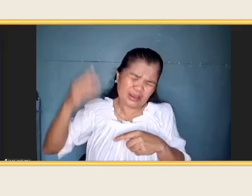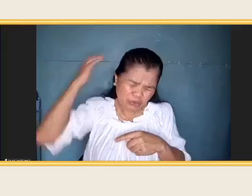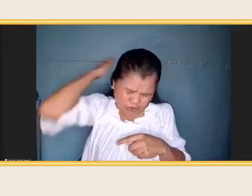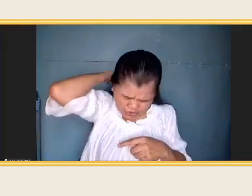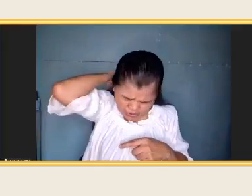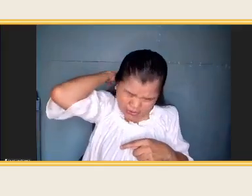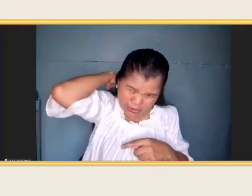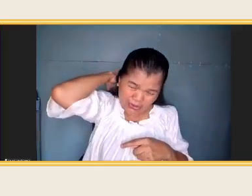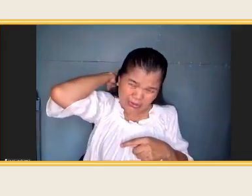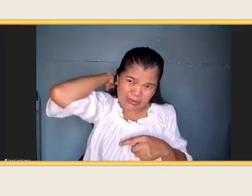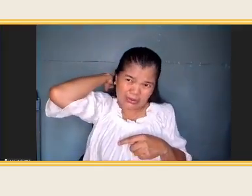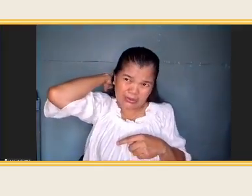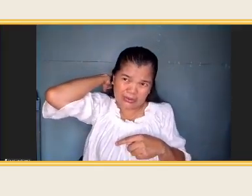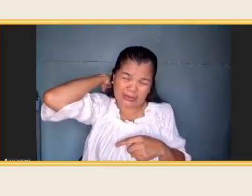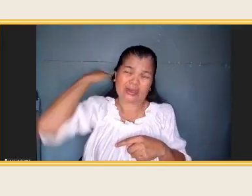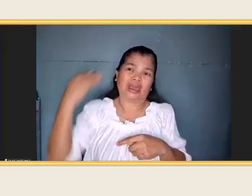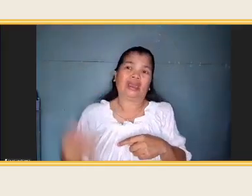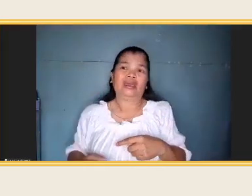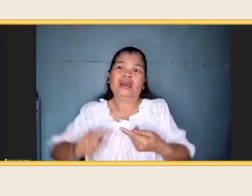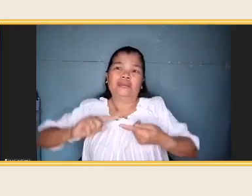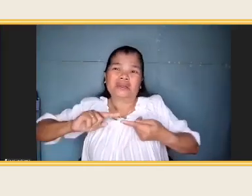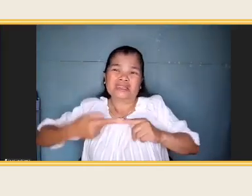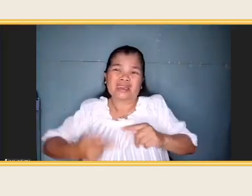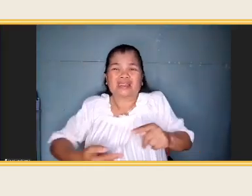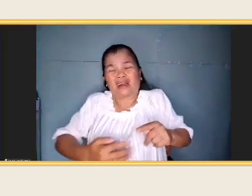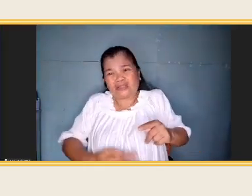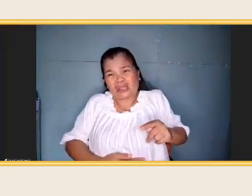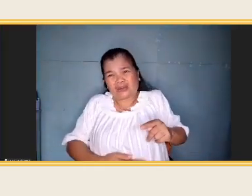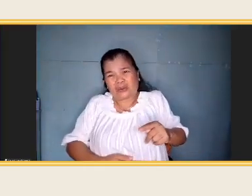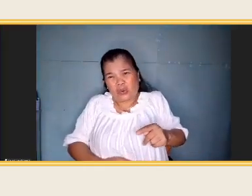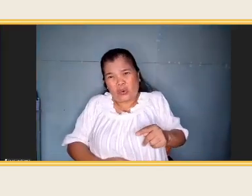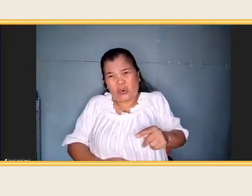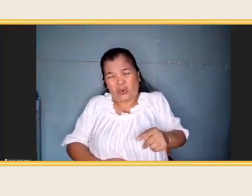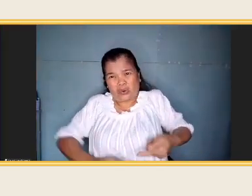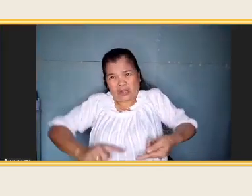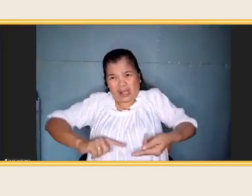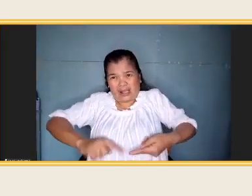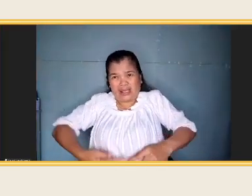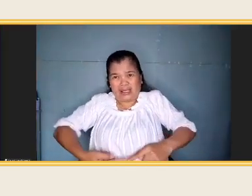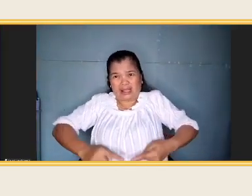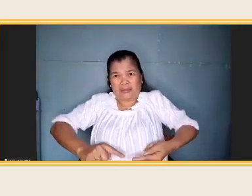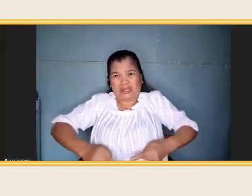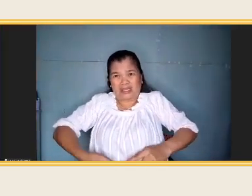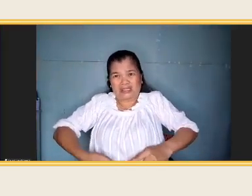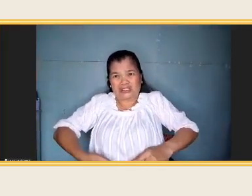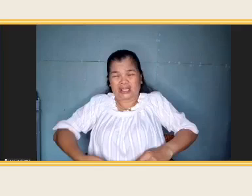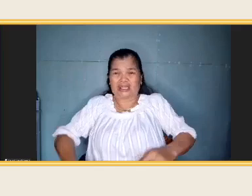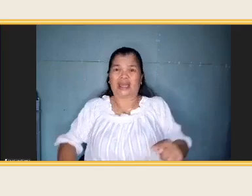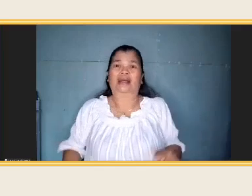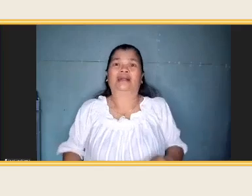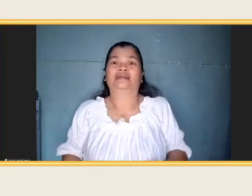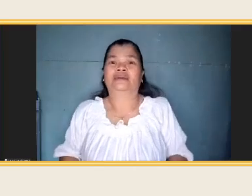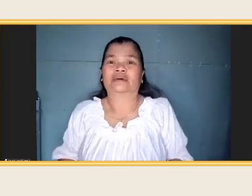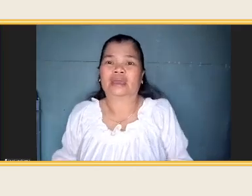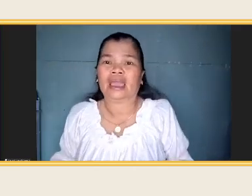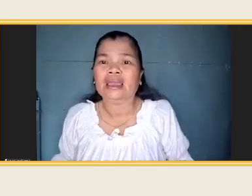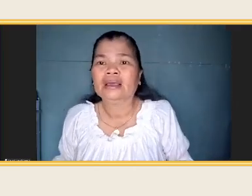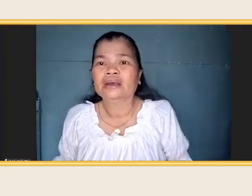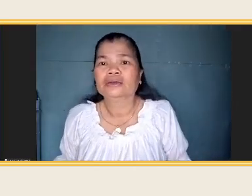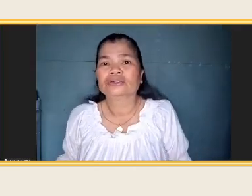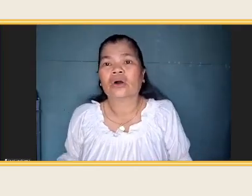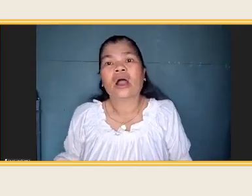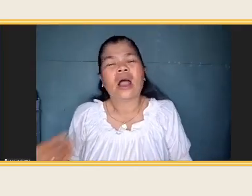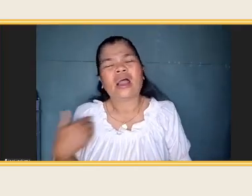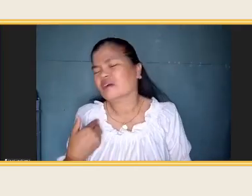masakit ang likod ko. Okay? Masakit ang tiyan ko. Or gaganyan, tatapat niya sa tiyan niya.